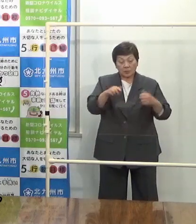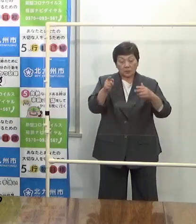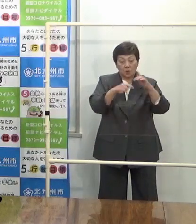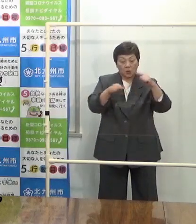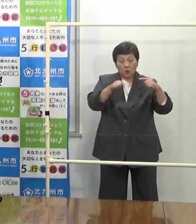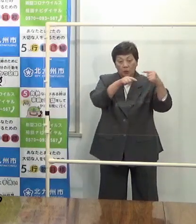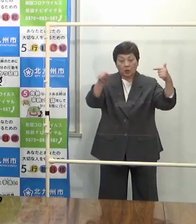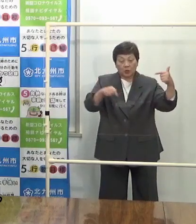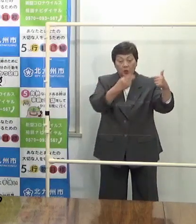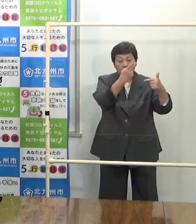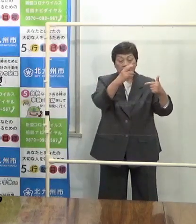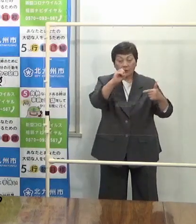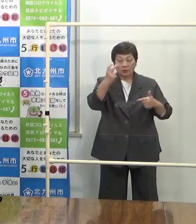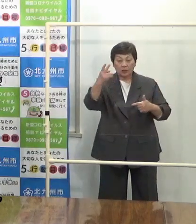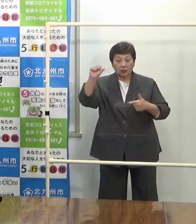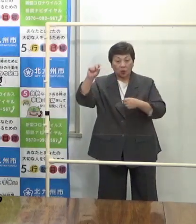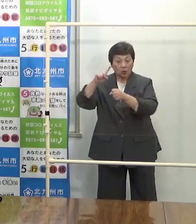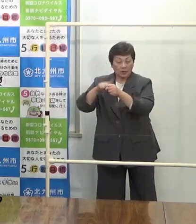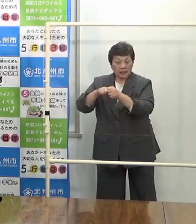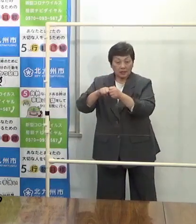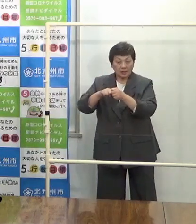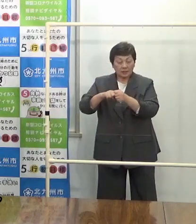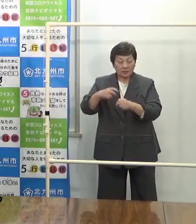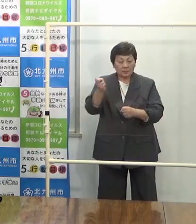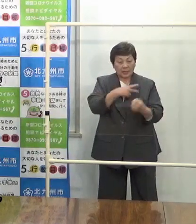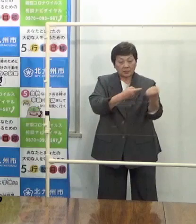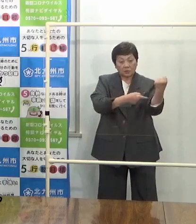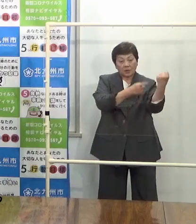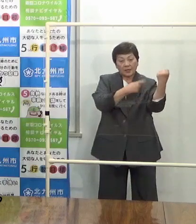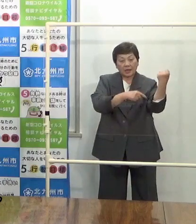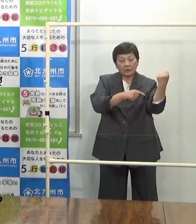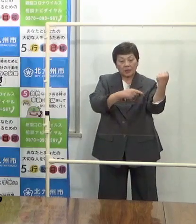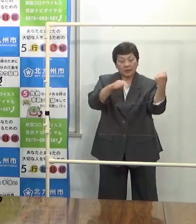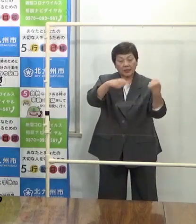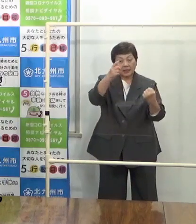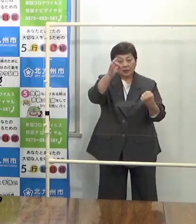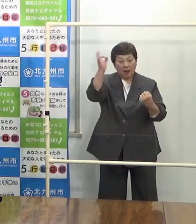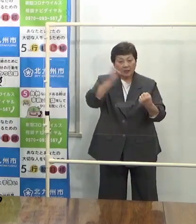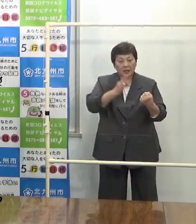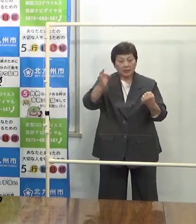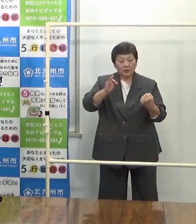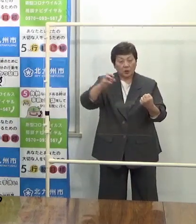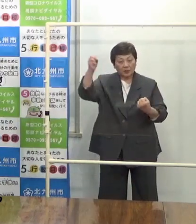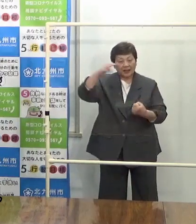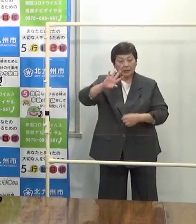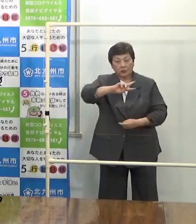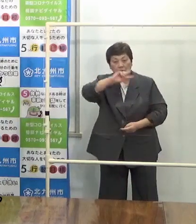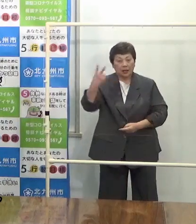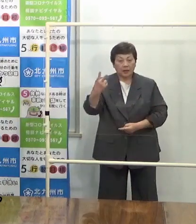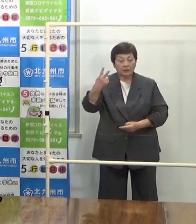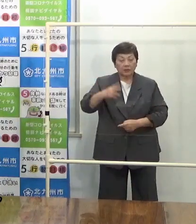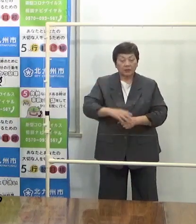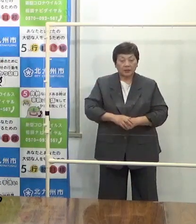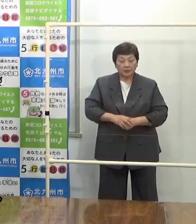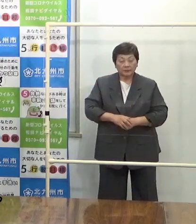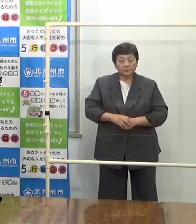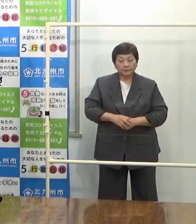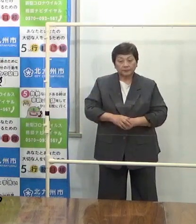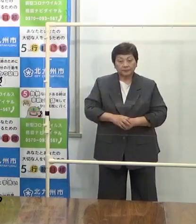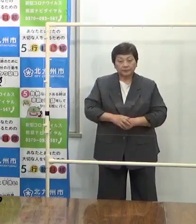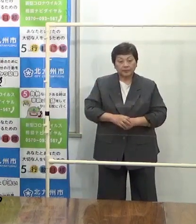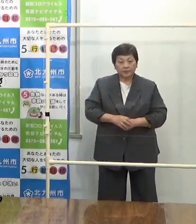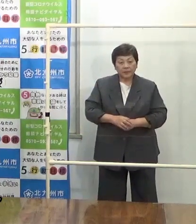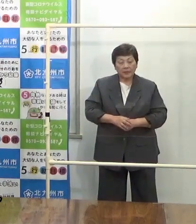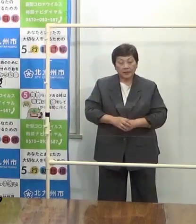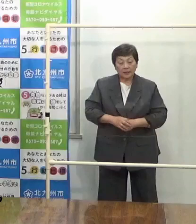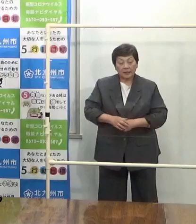設を2025年度までに再生可能エネルギー由来 100% の電力に切り替えます。再エネ普及のため新たな